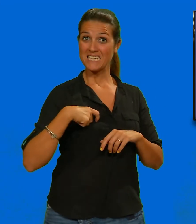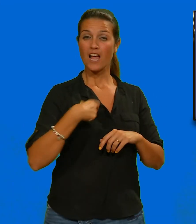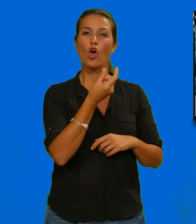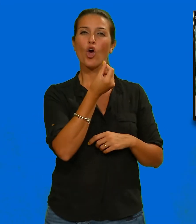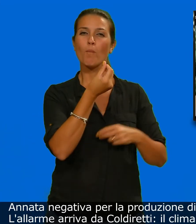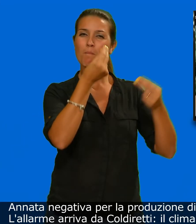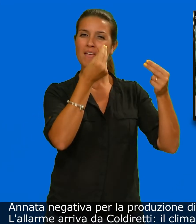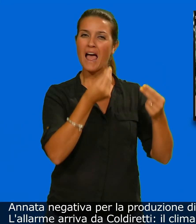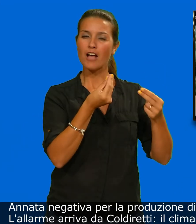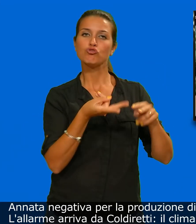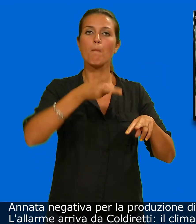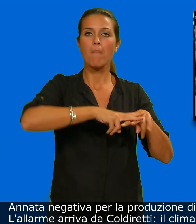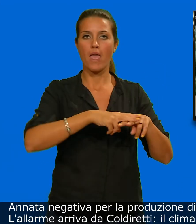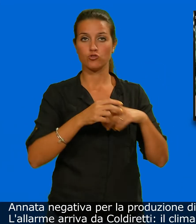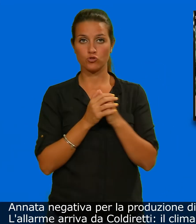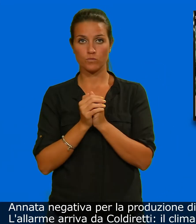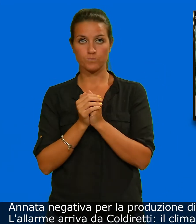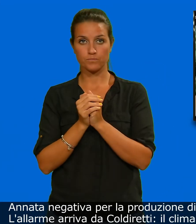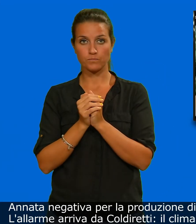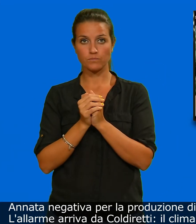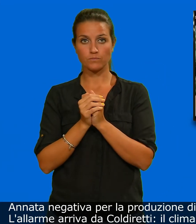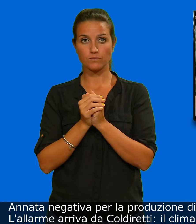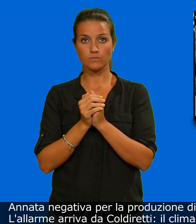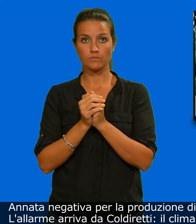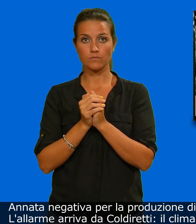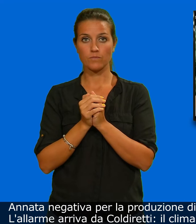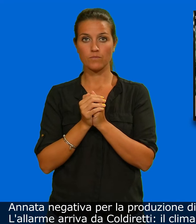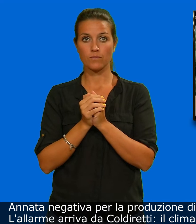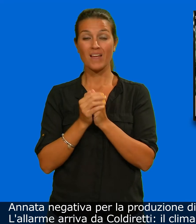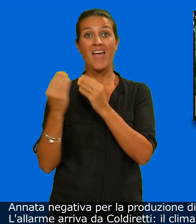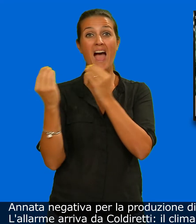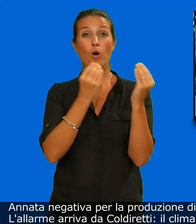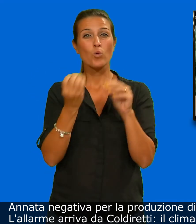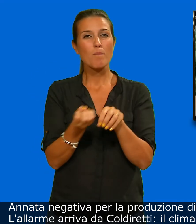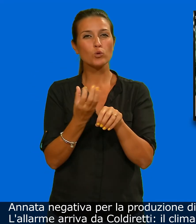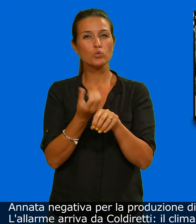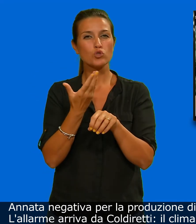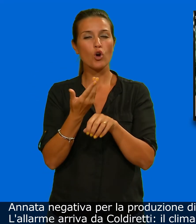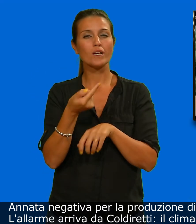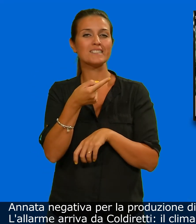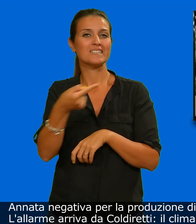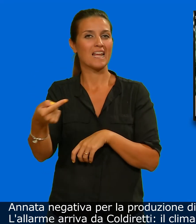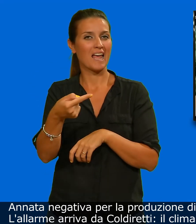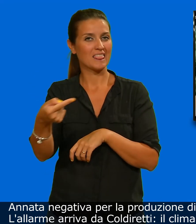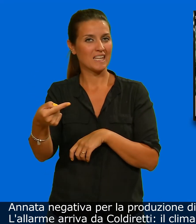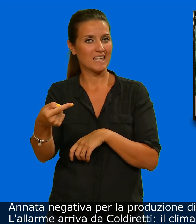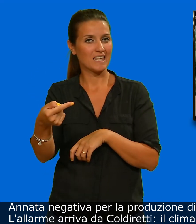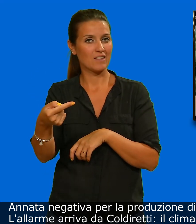annata negativa per la produzione di angurie nel salento l'allarme arriva da coldiretti